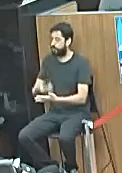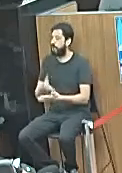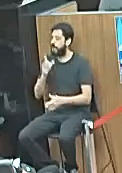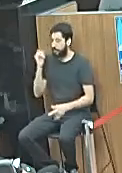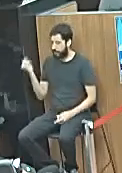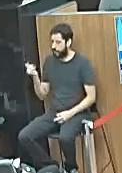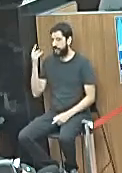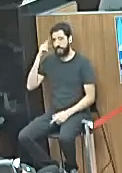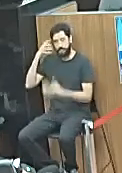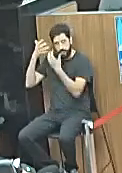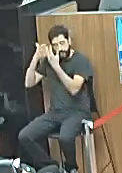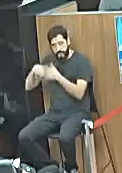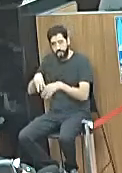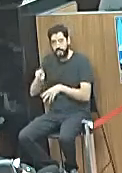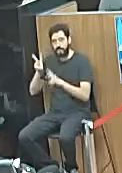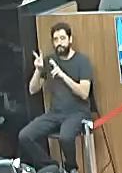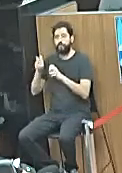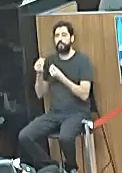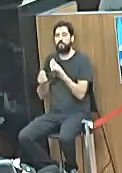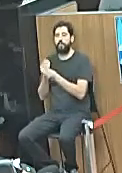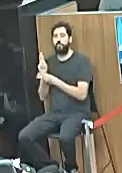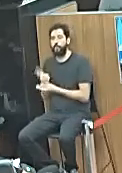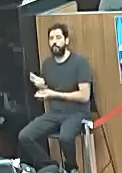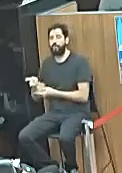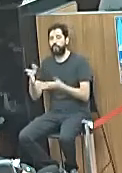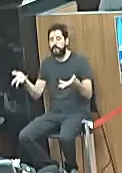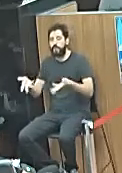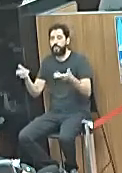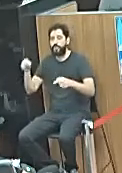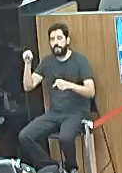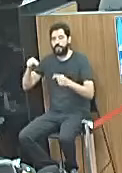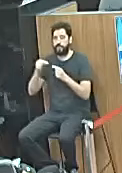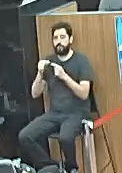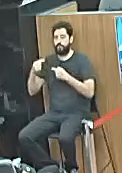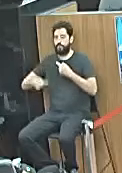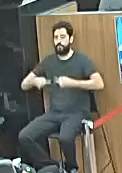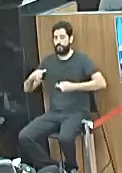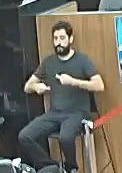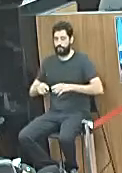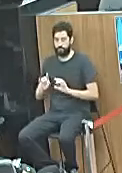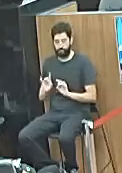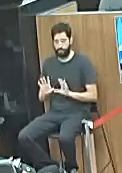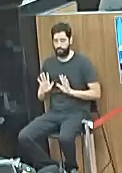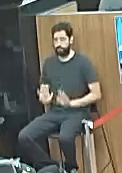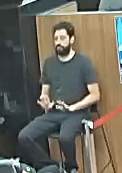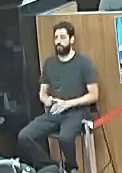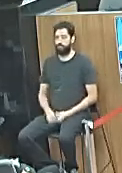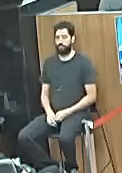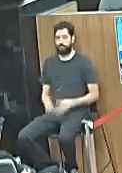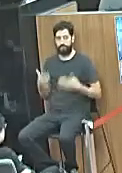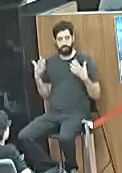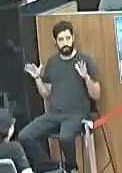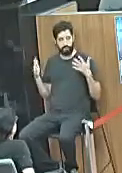pensar continuidade e fomento é a essas políticas é isso